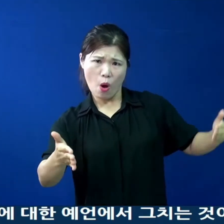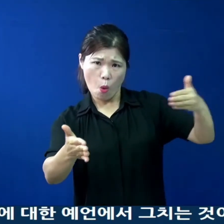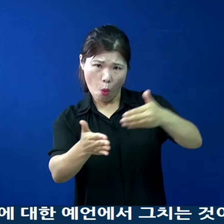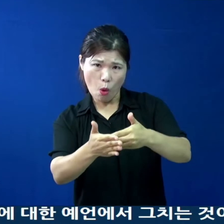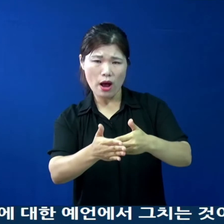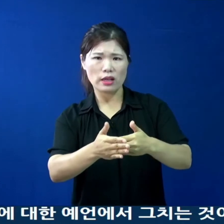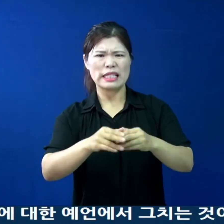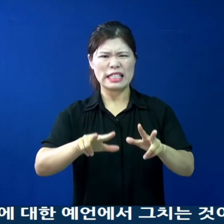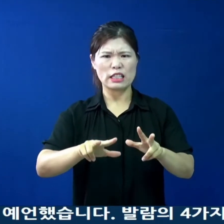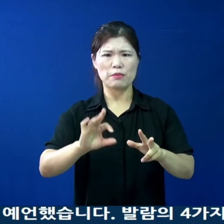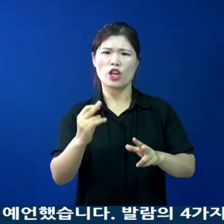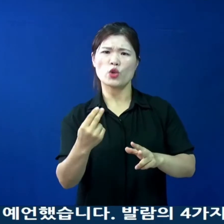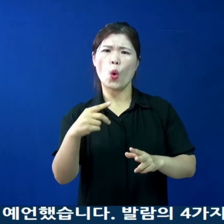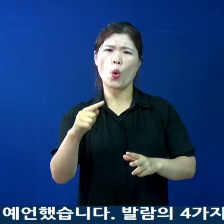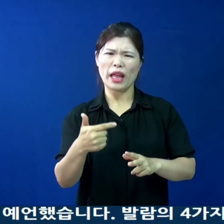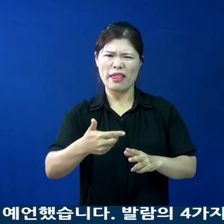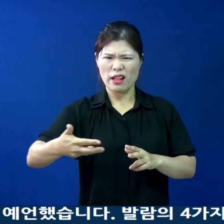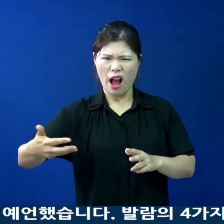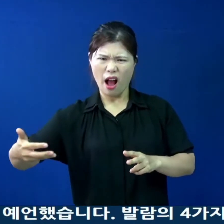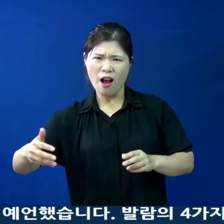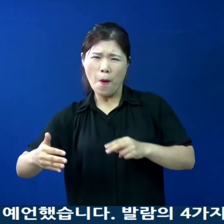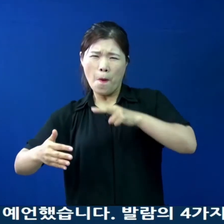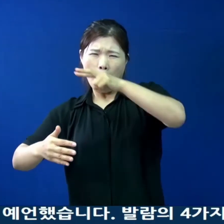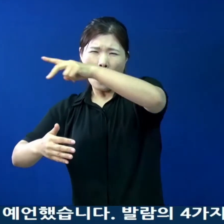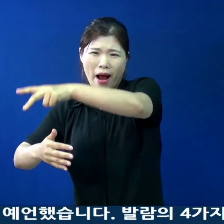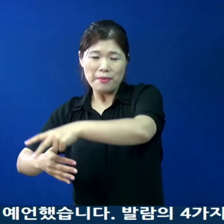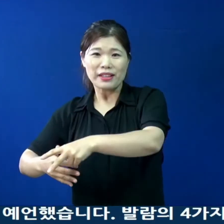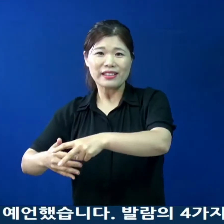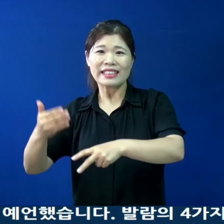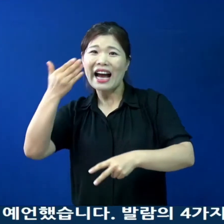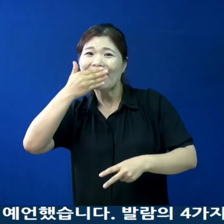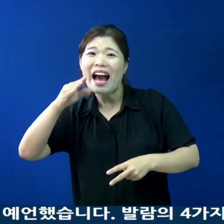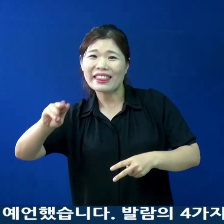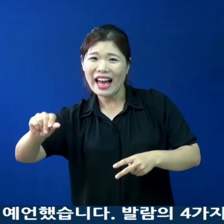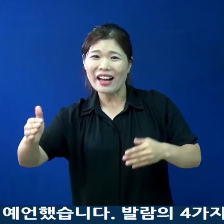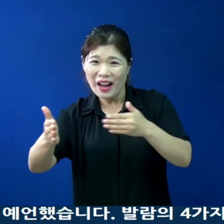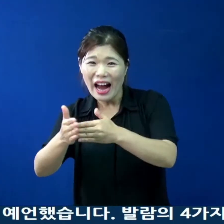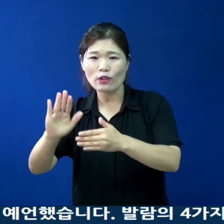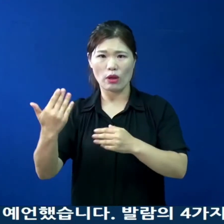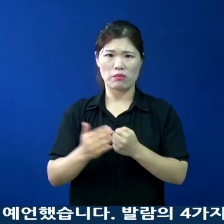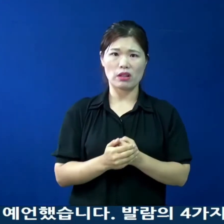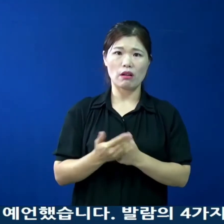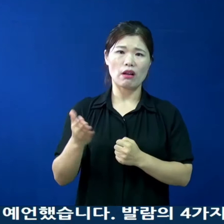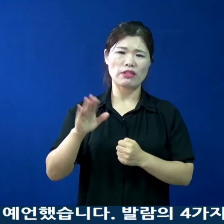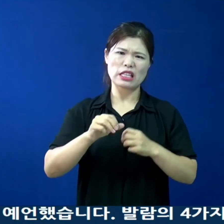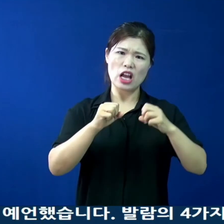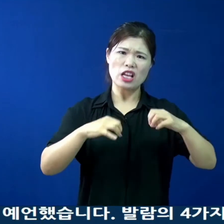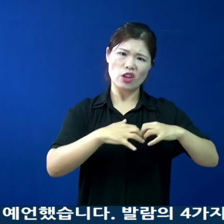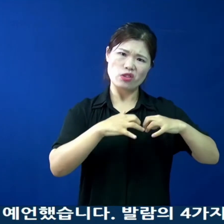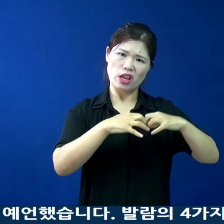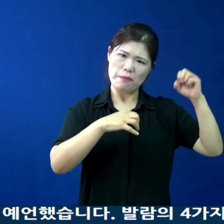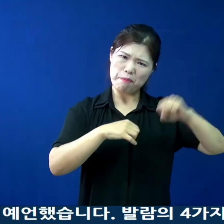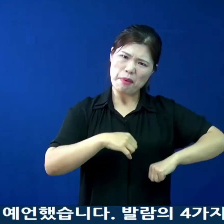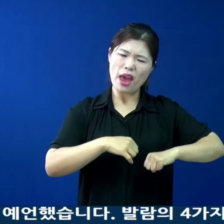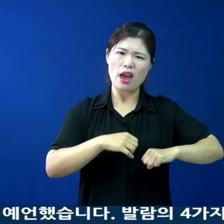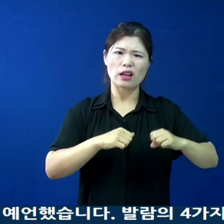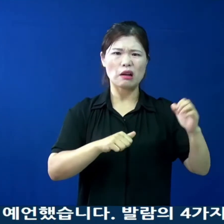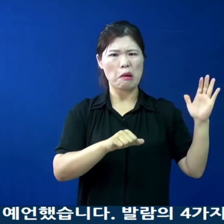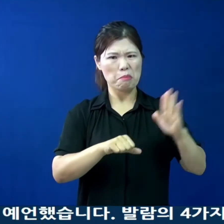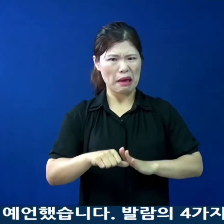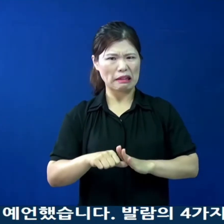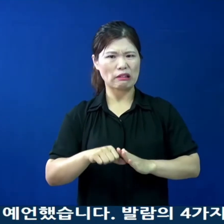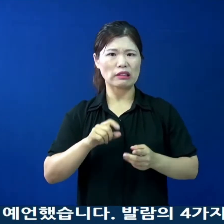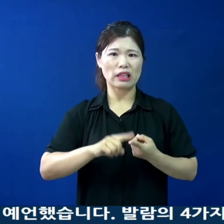땅입니다. 거침없이 진군하였습니다. 전쟁에 패한 아모리인들의 소식을 접한 모압의 왕